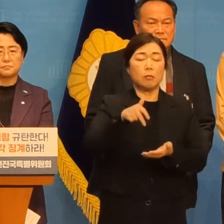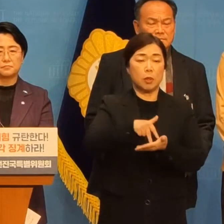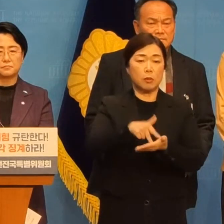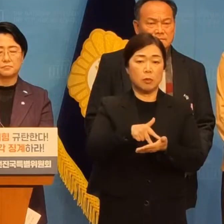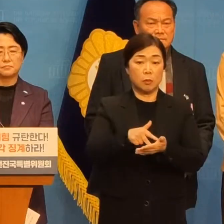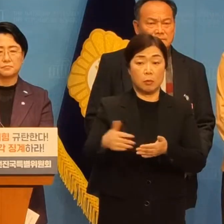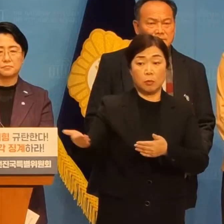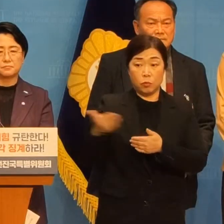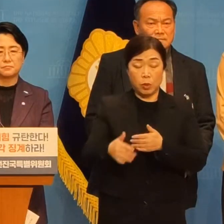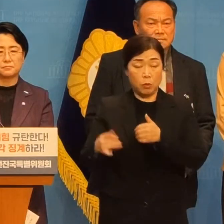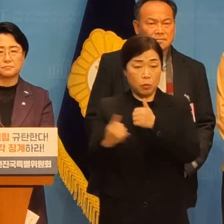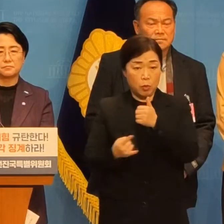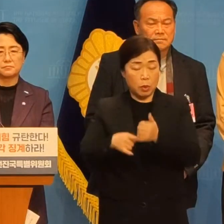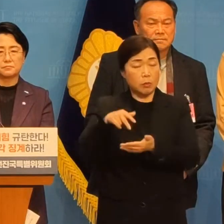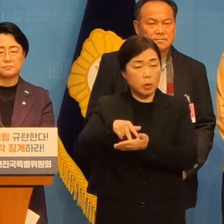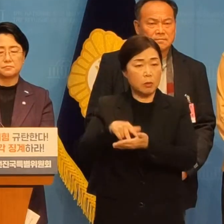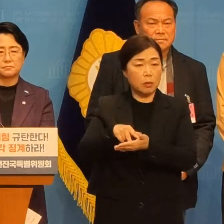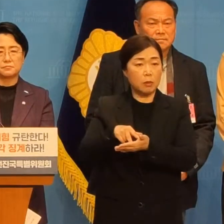장애인위원회는